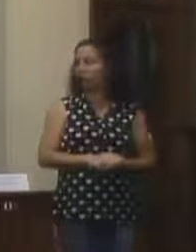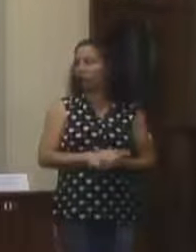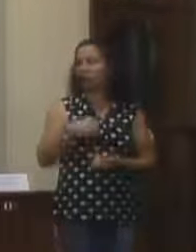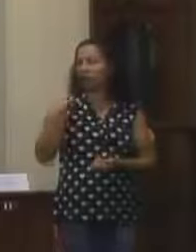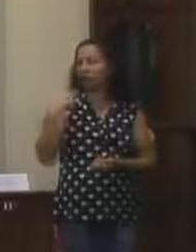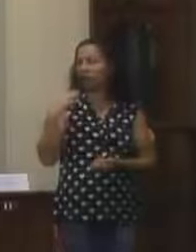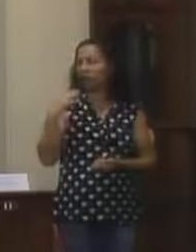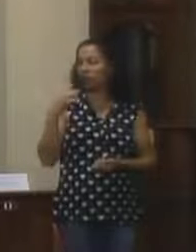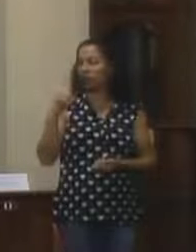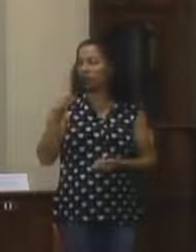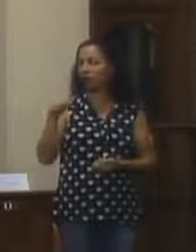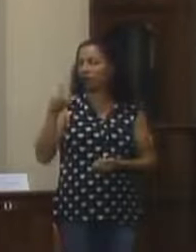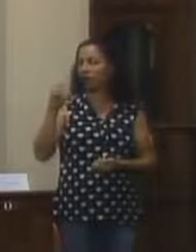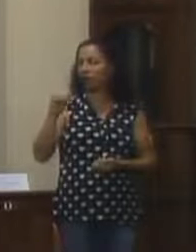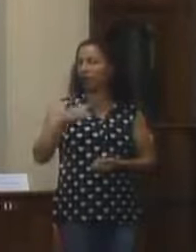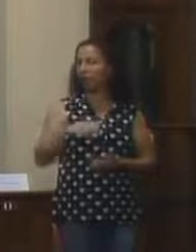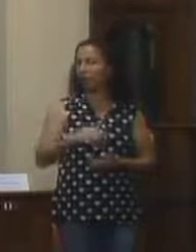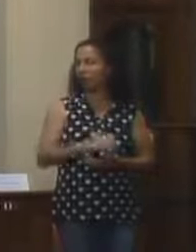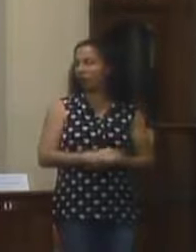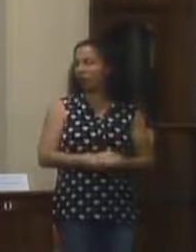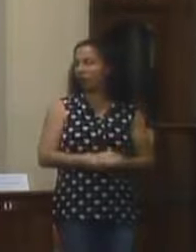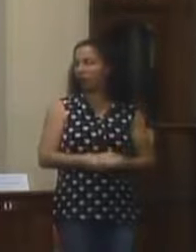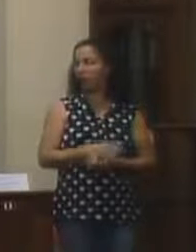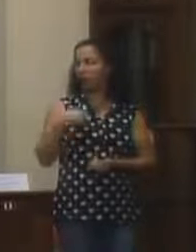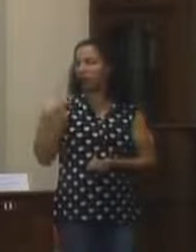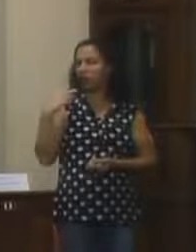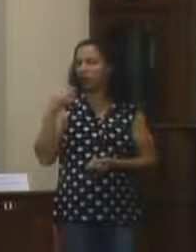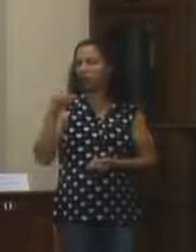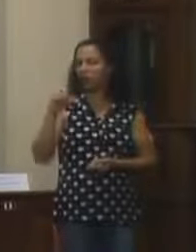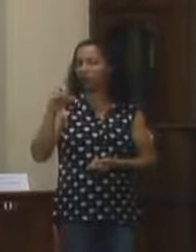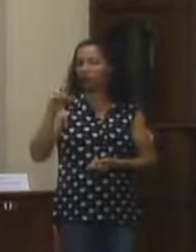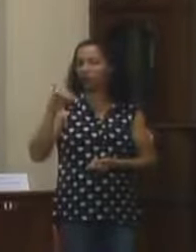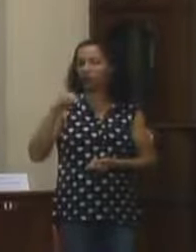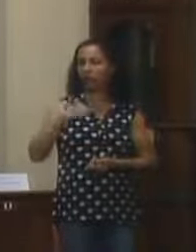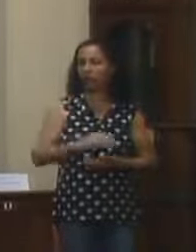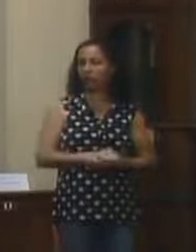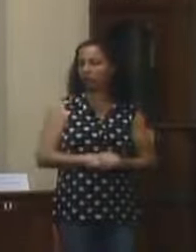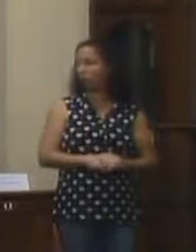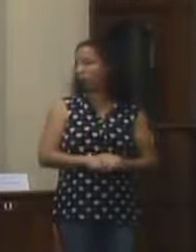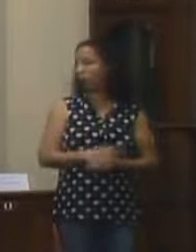Vereador Saulo de Tarso. Vereador Silvio Rogério Furtado.